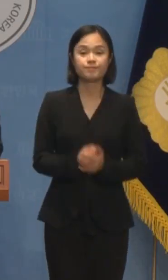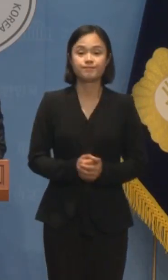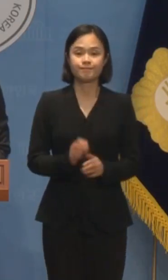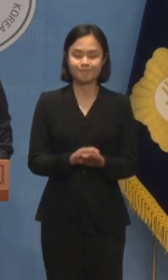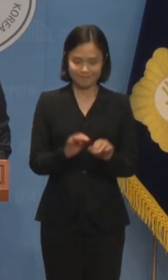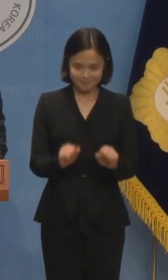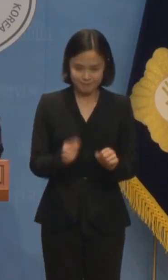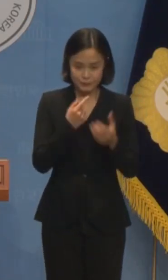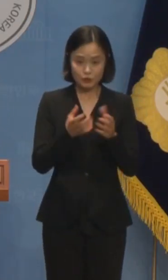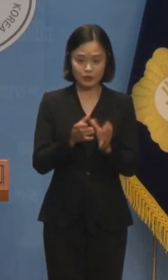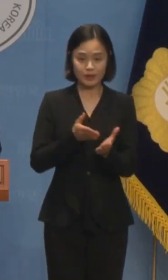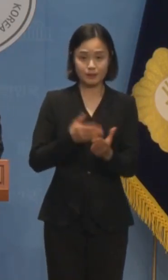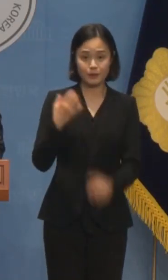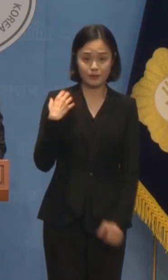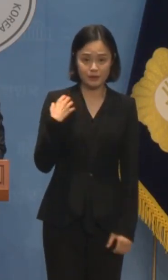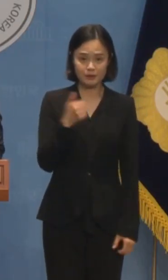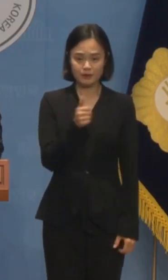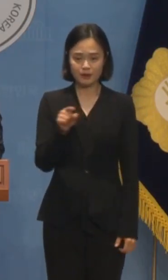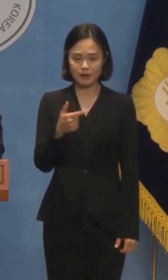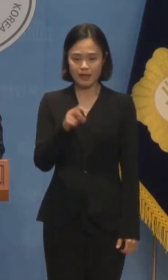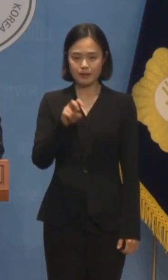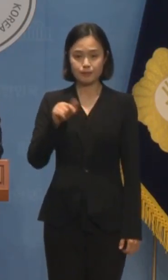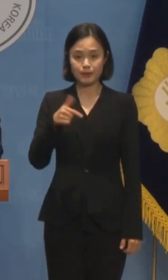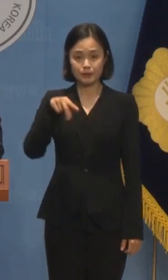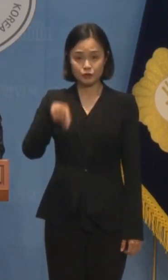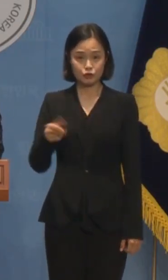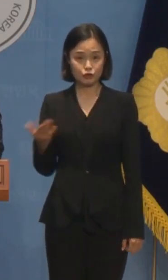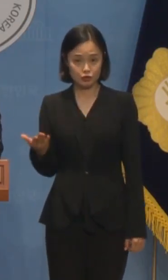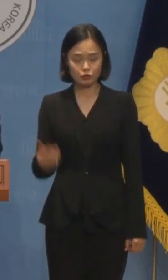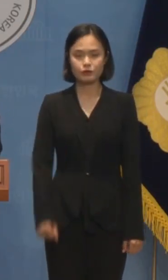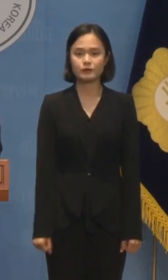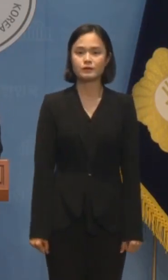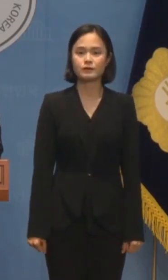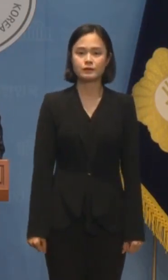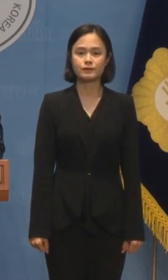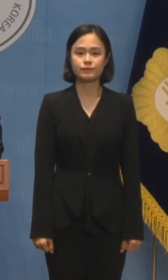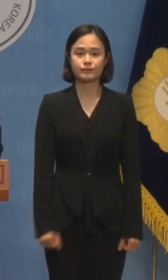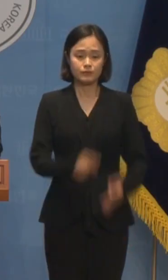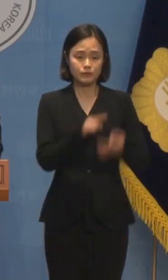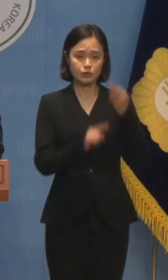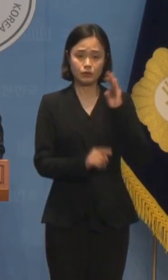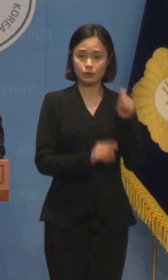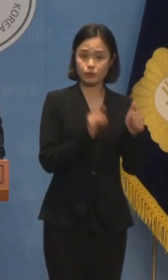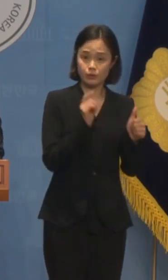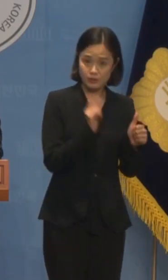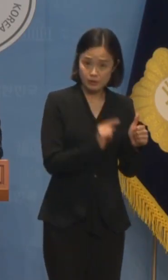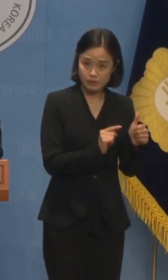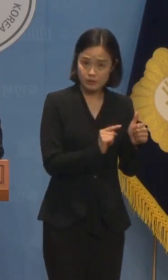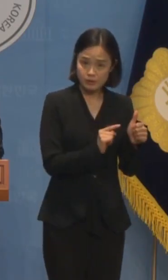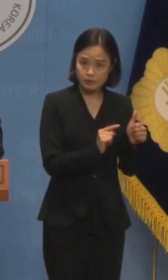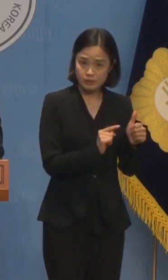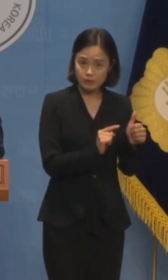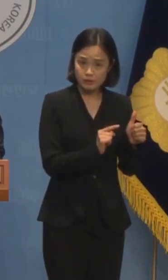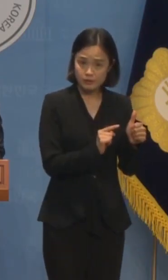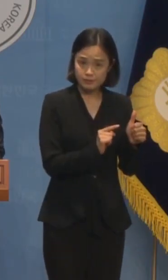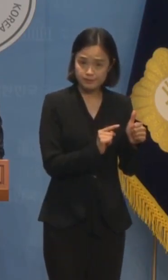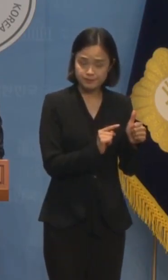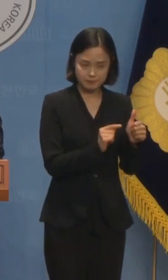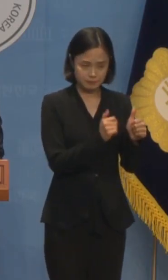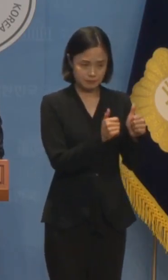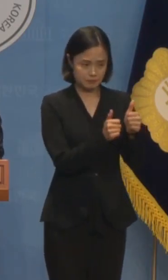더불어민주당 대변인 한민수입니다. 논평을 발표하겠습니다. 윤석열 대통령은 참모 뒤에 숨지